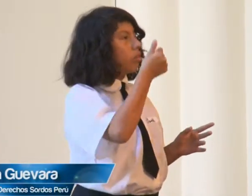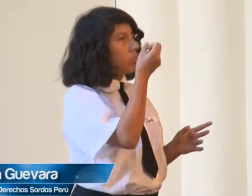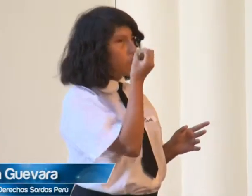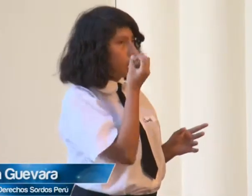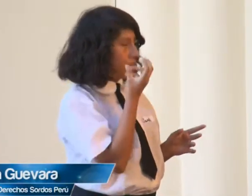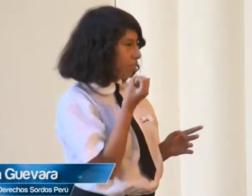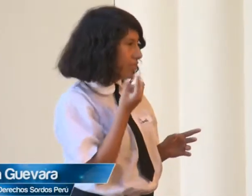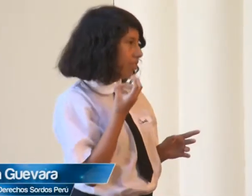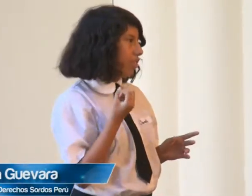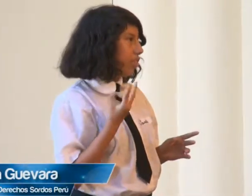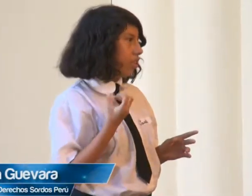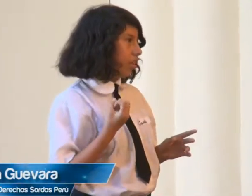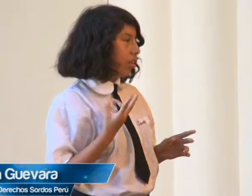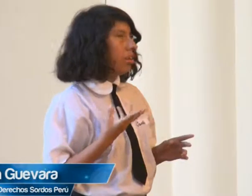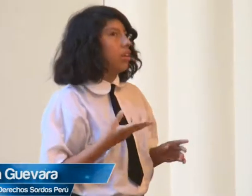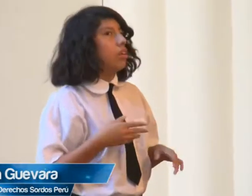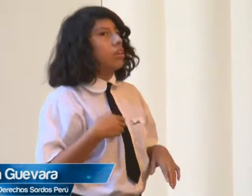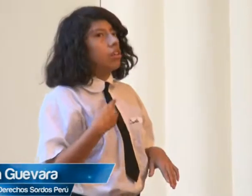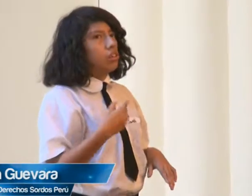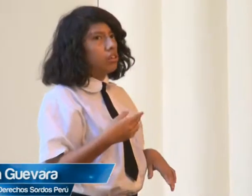tengo 13 12 años